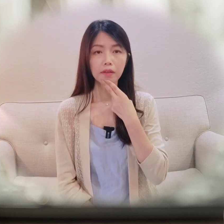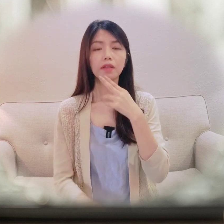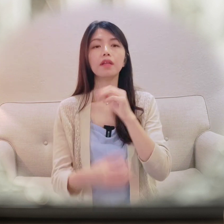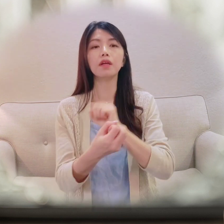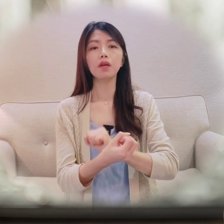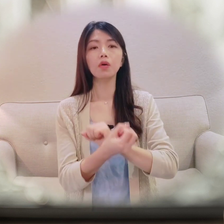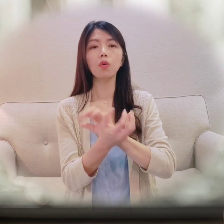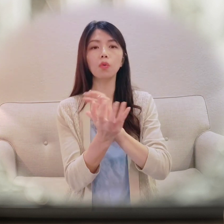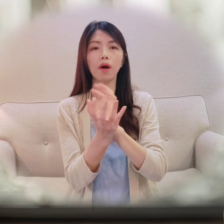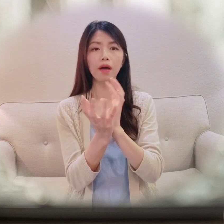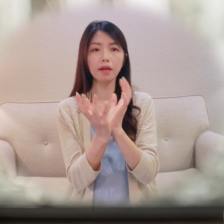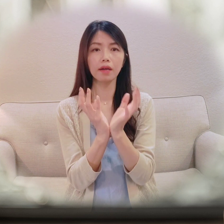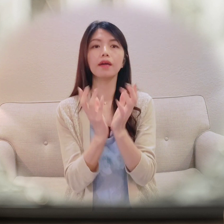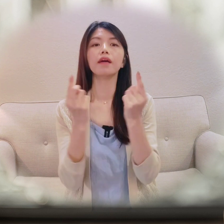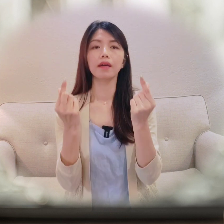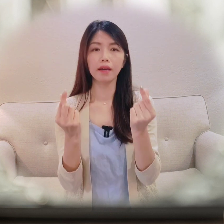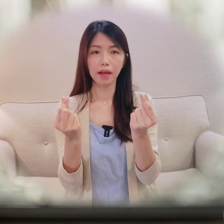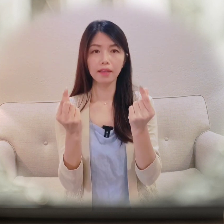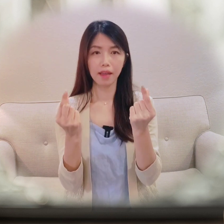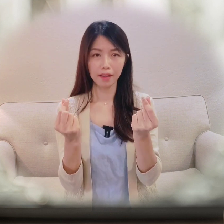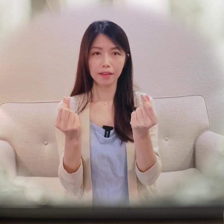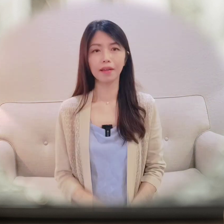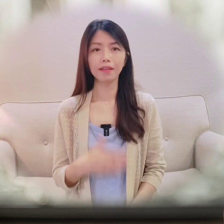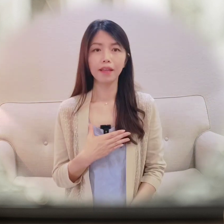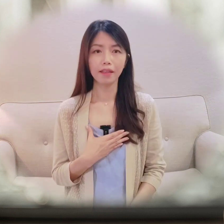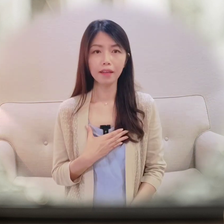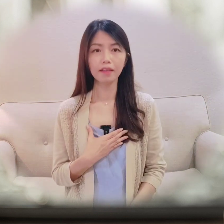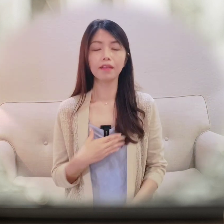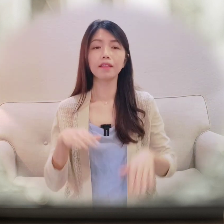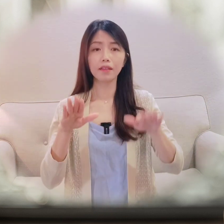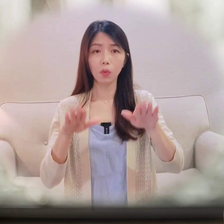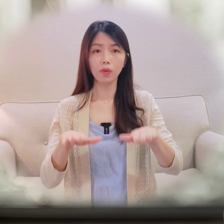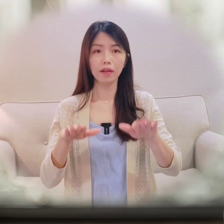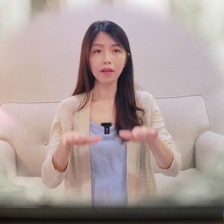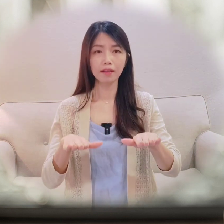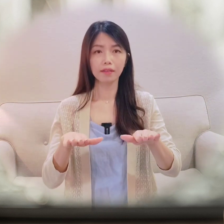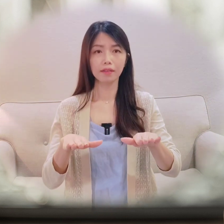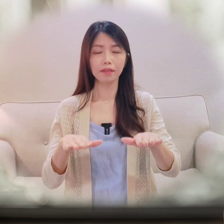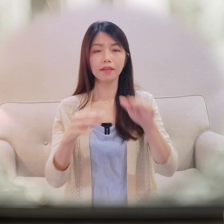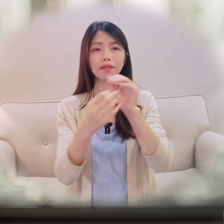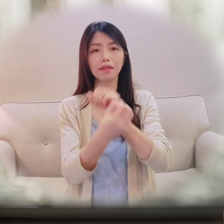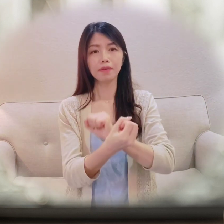없는 꽃과 같네. 나는 오늘